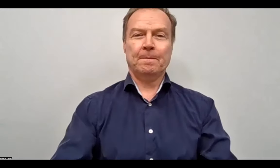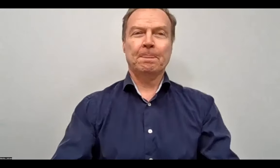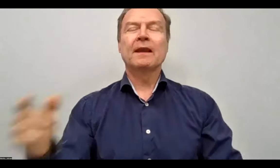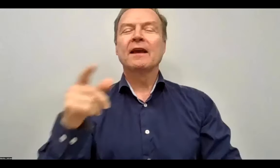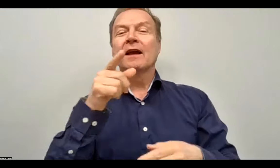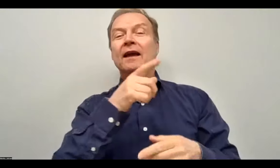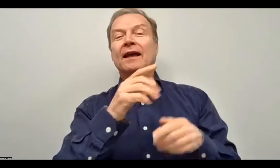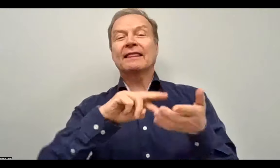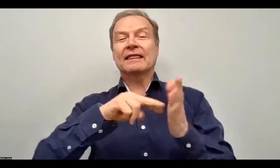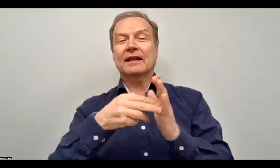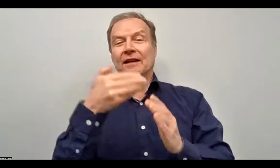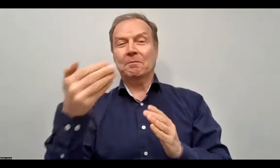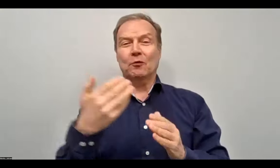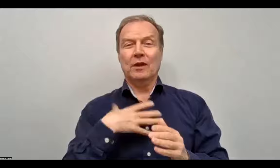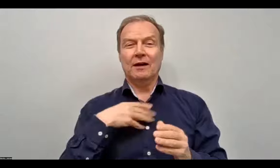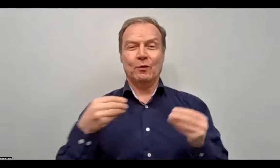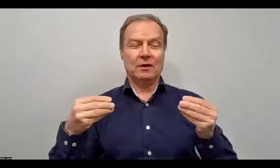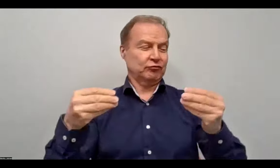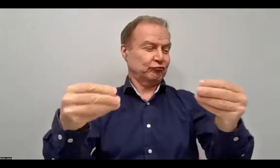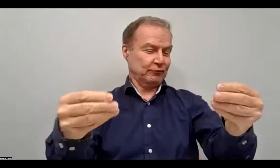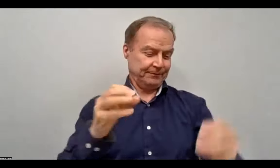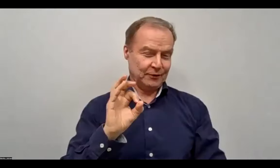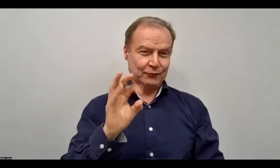edelleen. Aha.